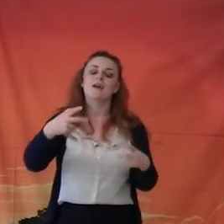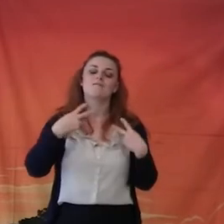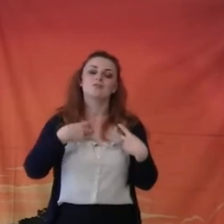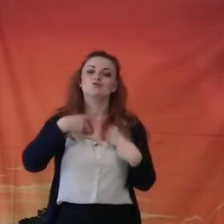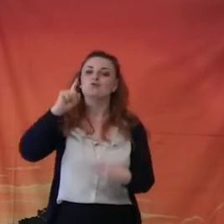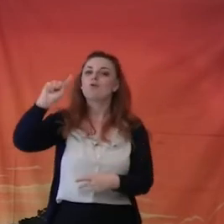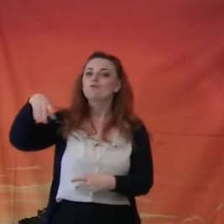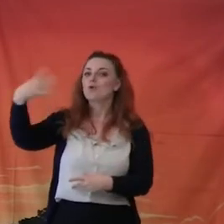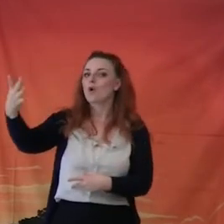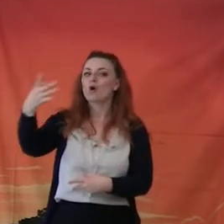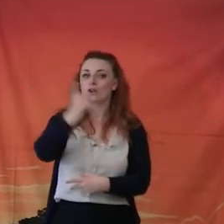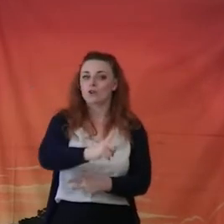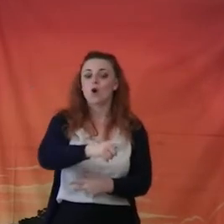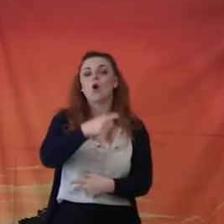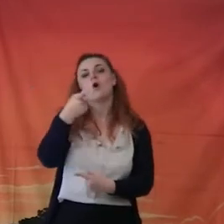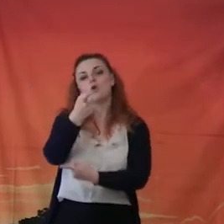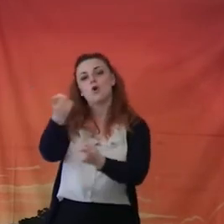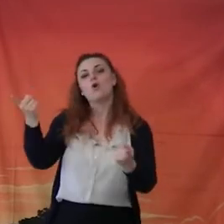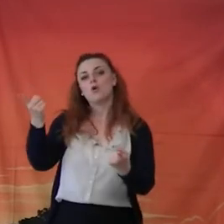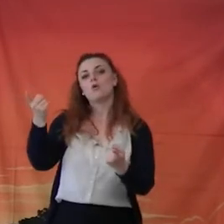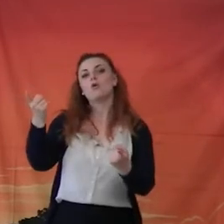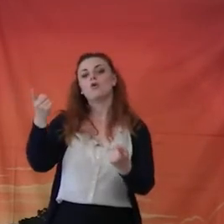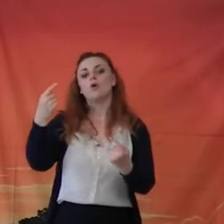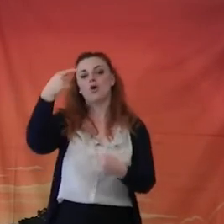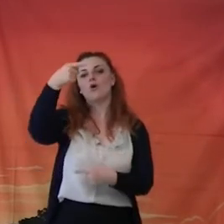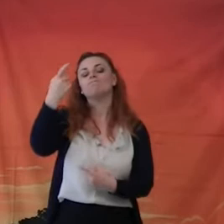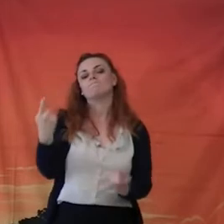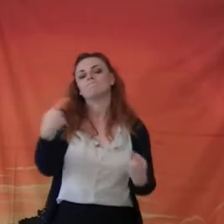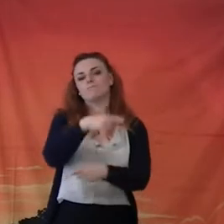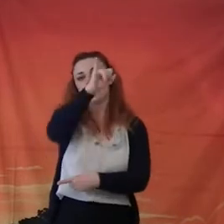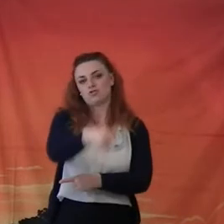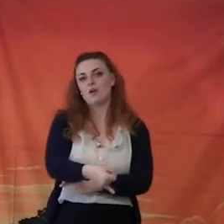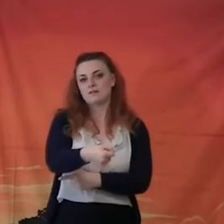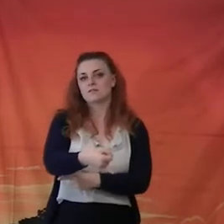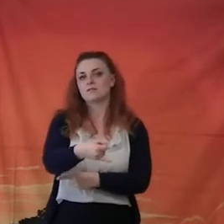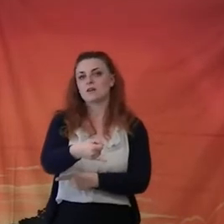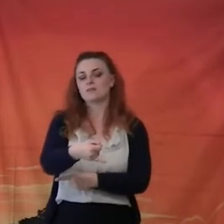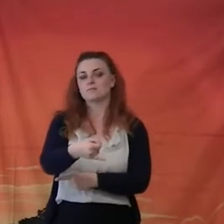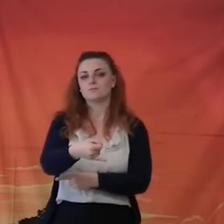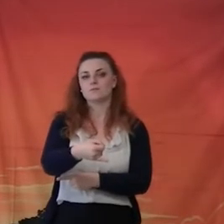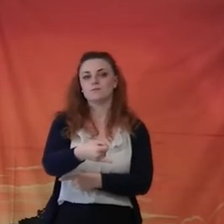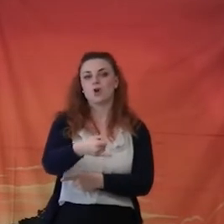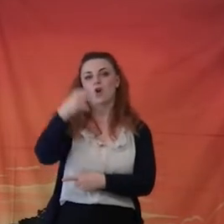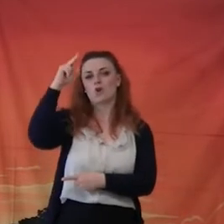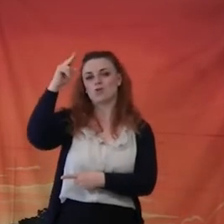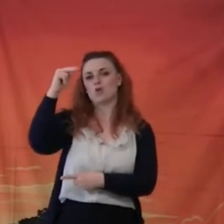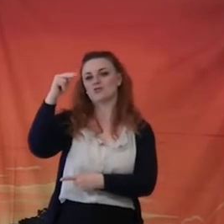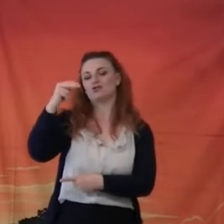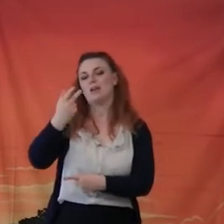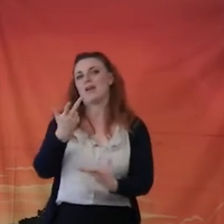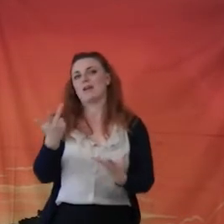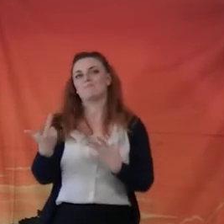stare fuori dal loro country, dal loro paese, e forse anche senza